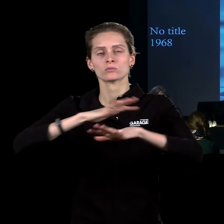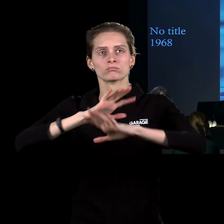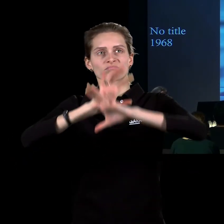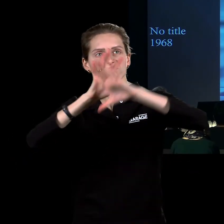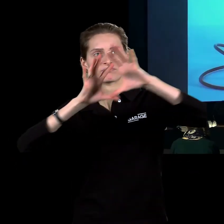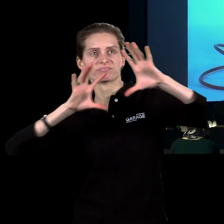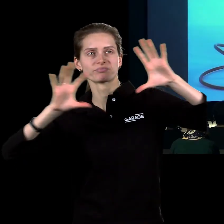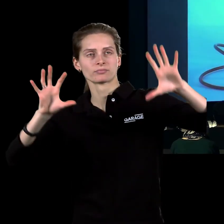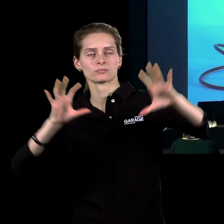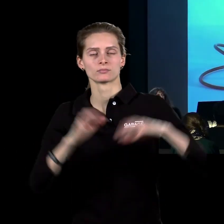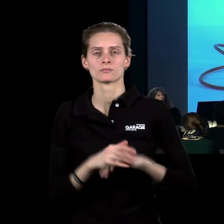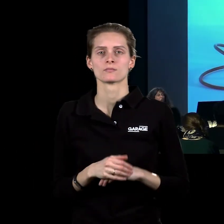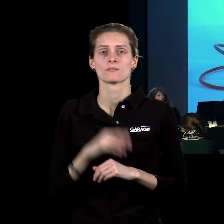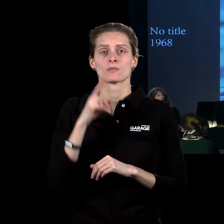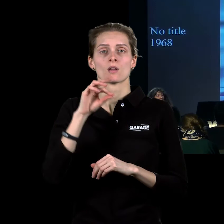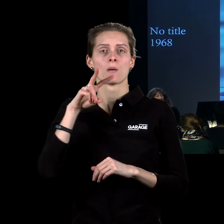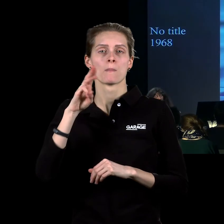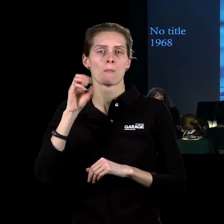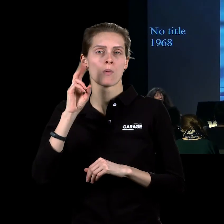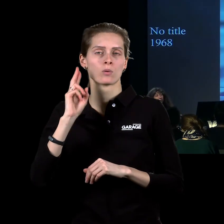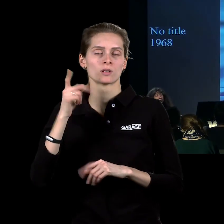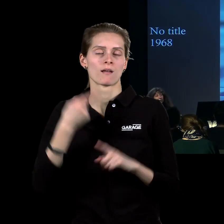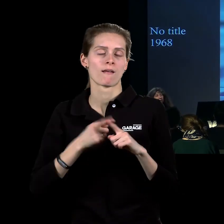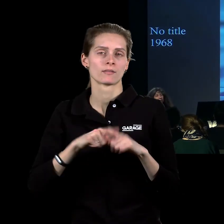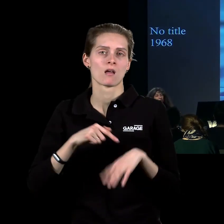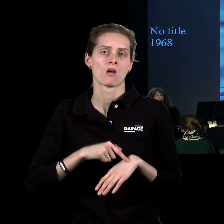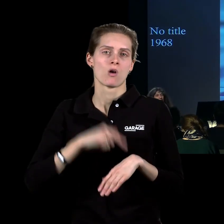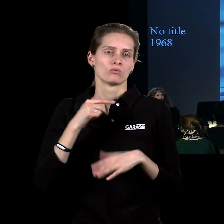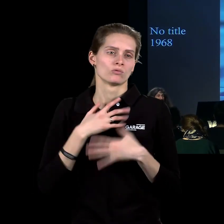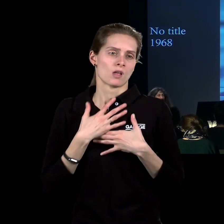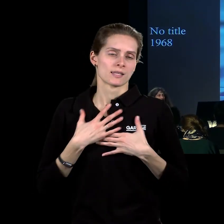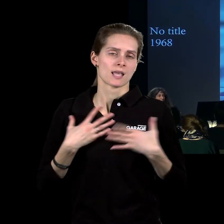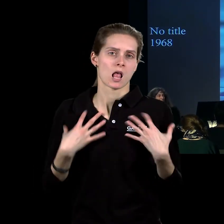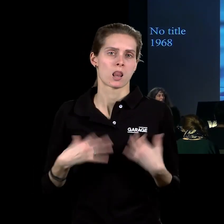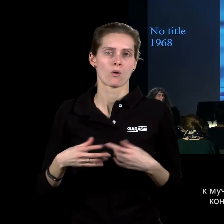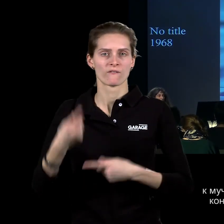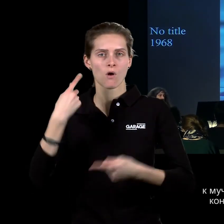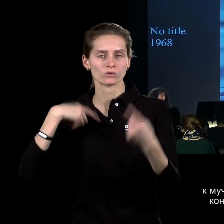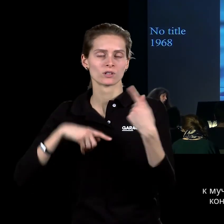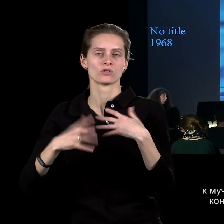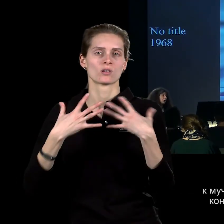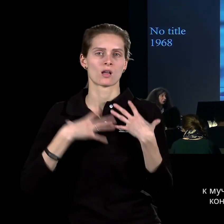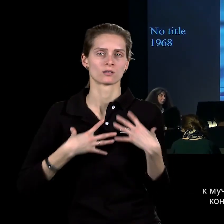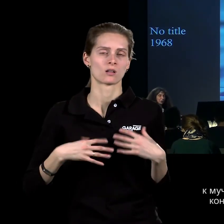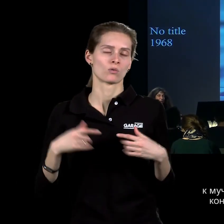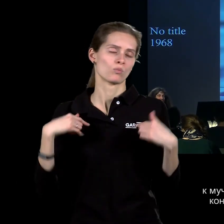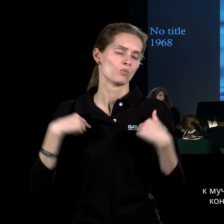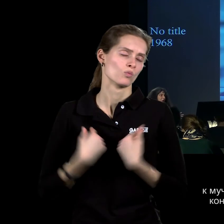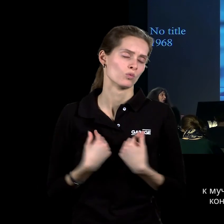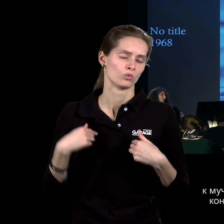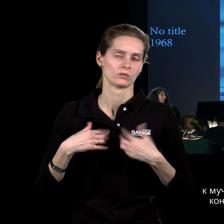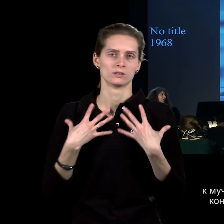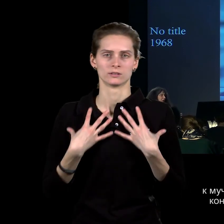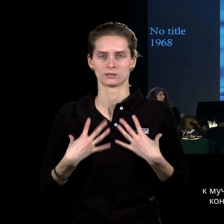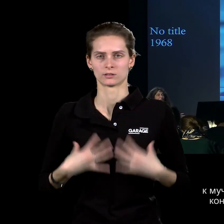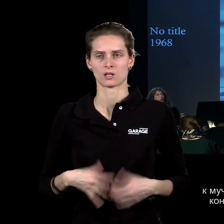Но у Полутека это ощущение как бы плотскости, да, ощущение возвращения к телу и к этому мученичеству тела, и такая